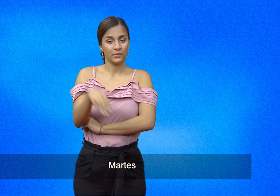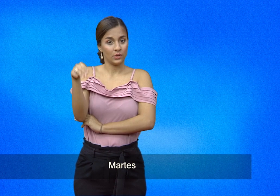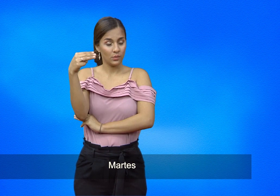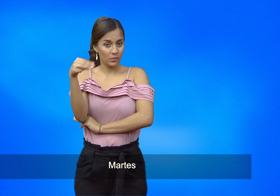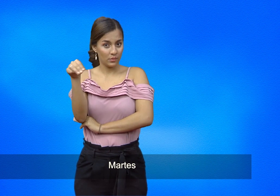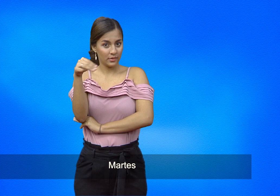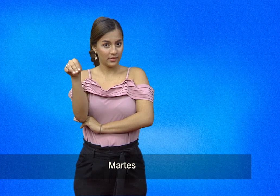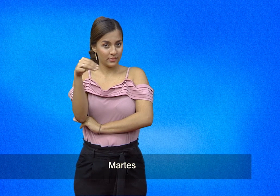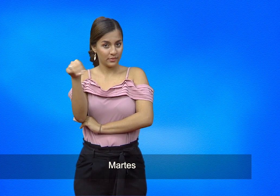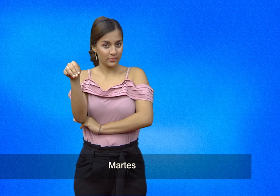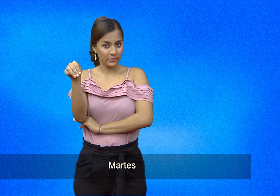martes